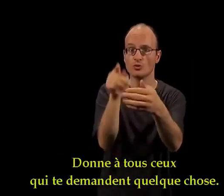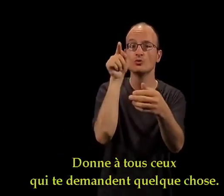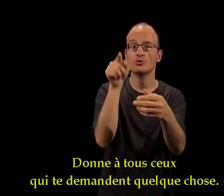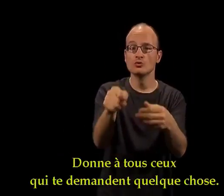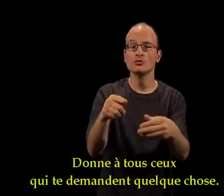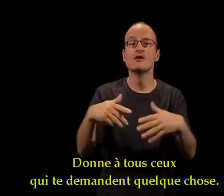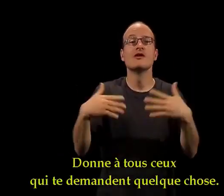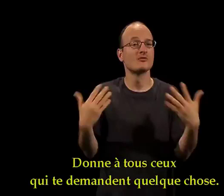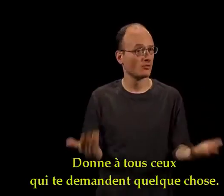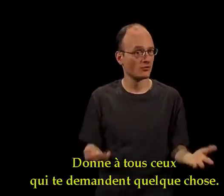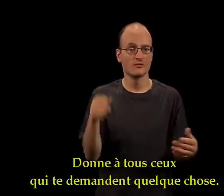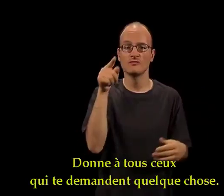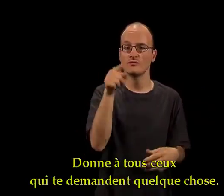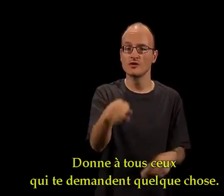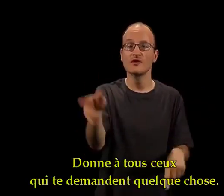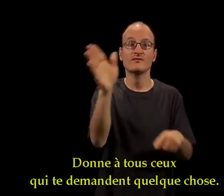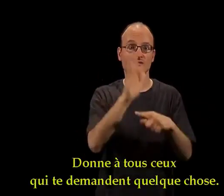Donne à tous ceux qui te demandent quelque chose.